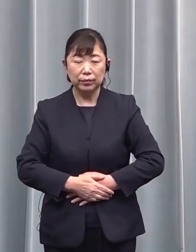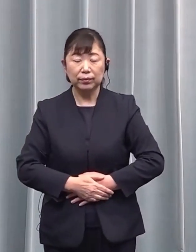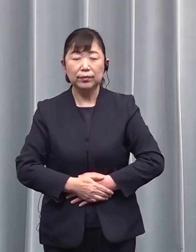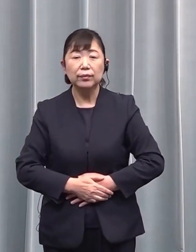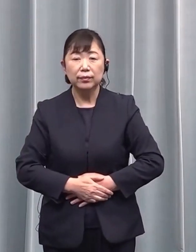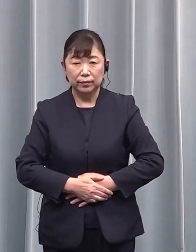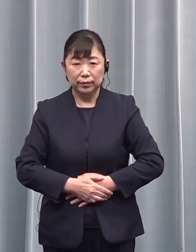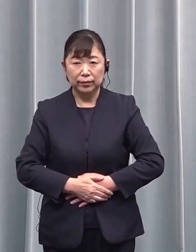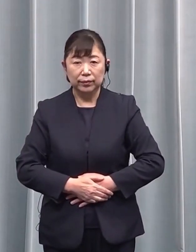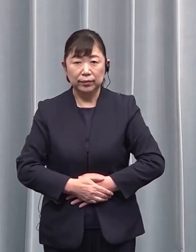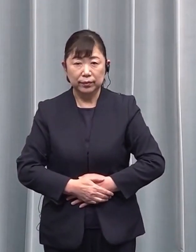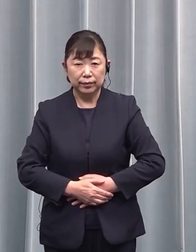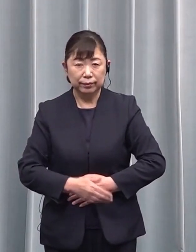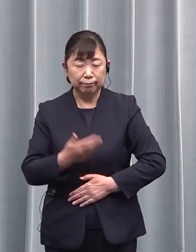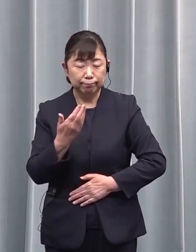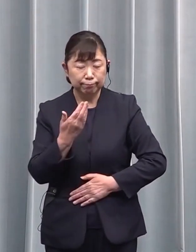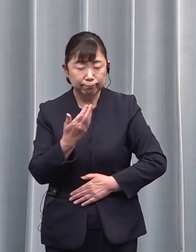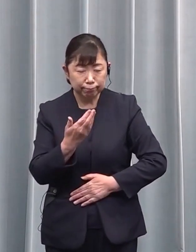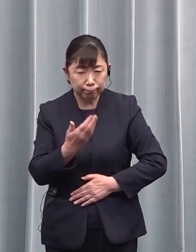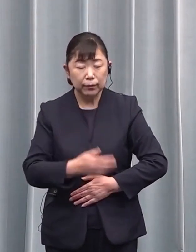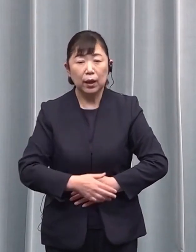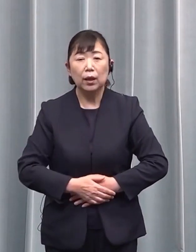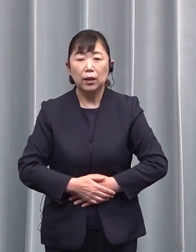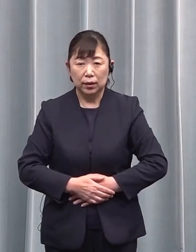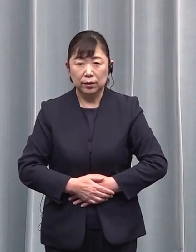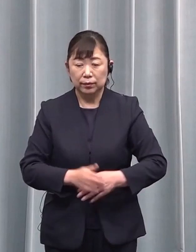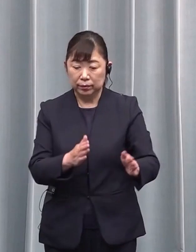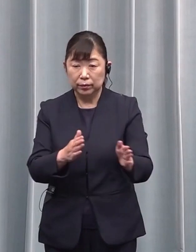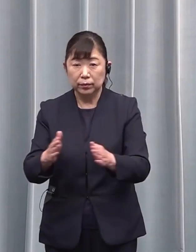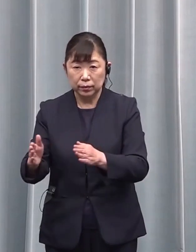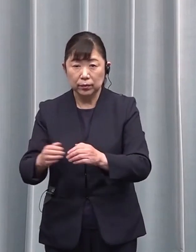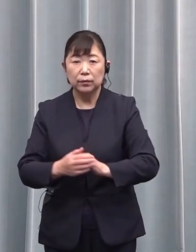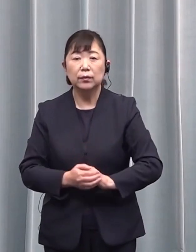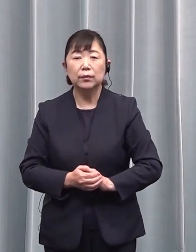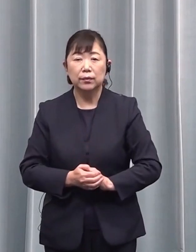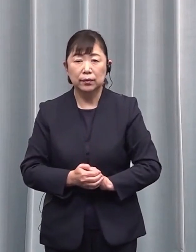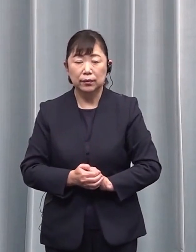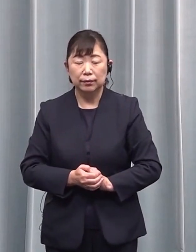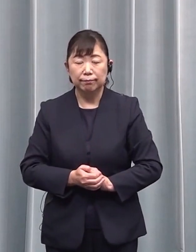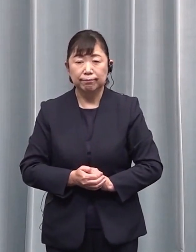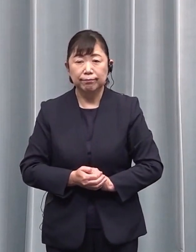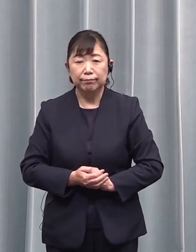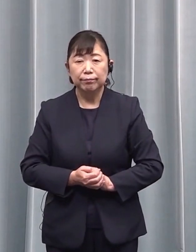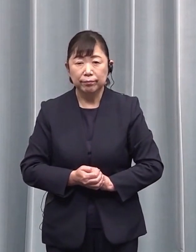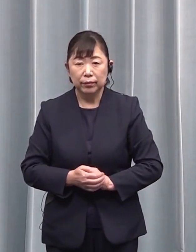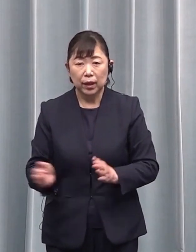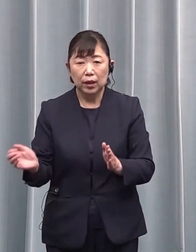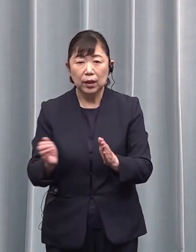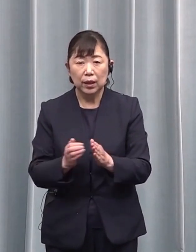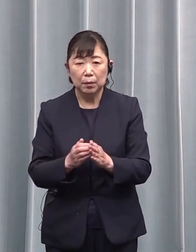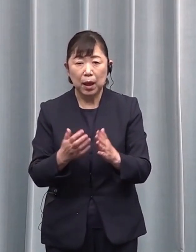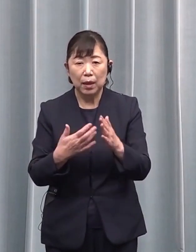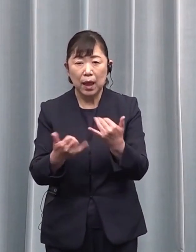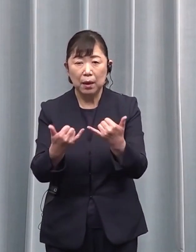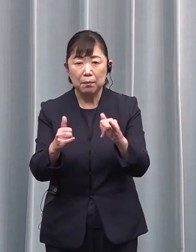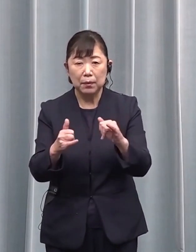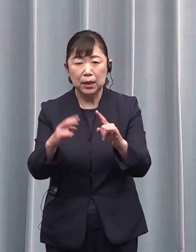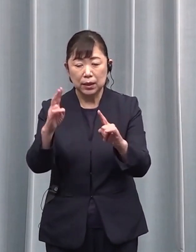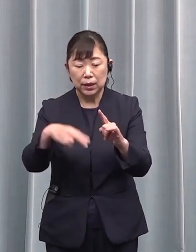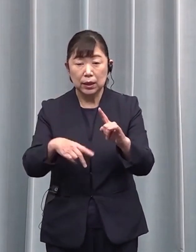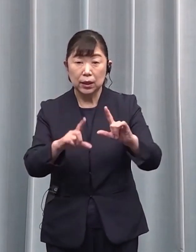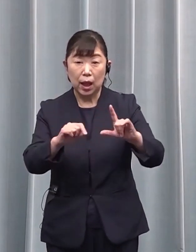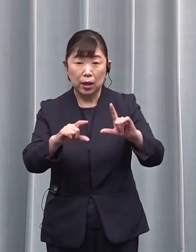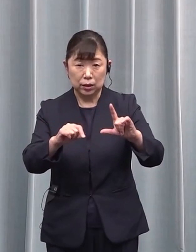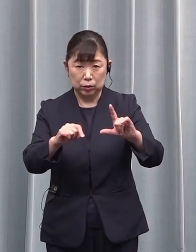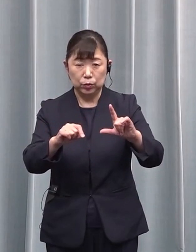い、もう法務省というのが続くのでしょうがないので、ではじゃ あの 担当職に聞きます。今までの難民認定率ですね、全